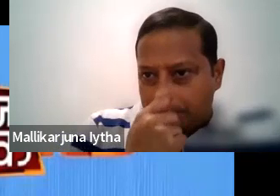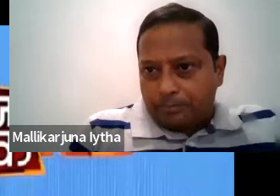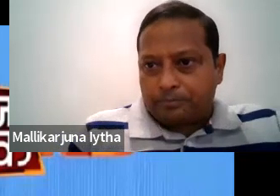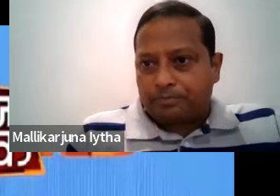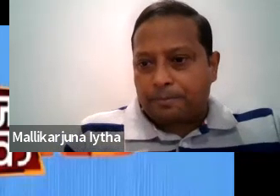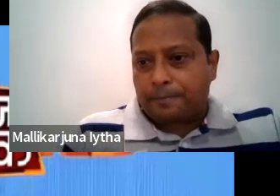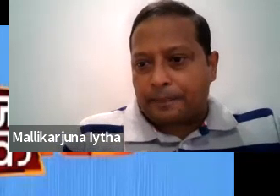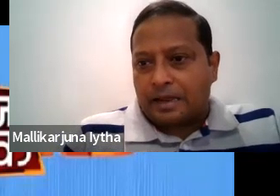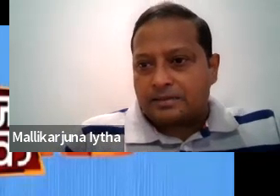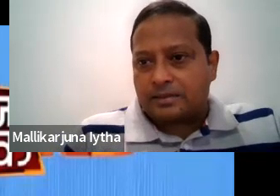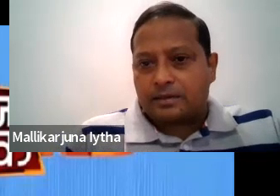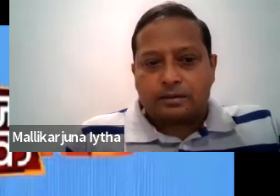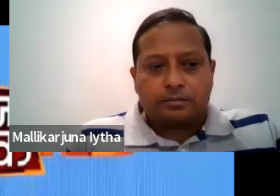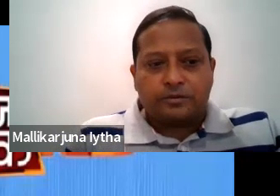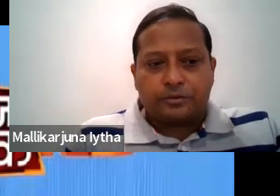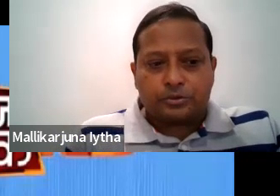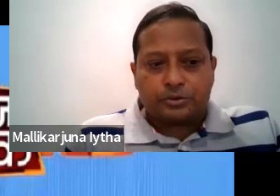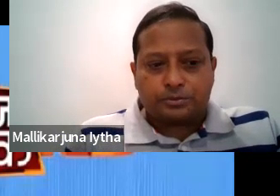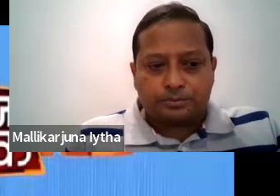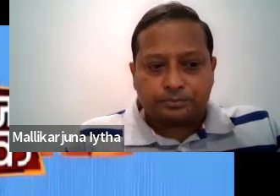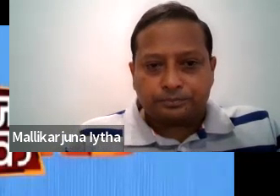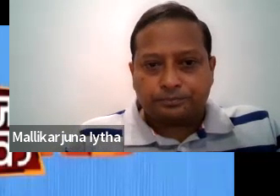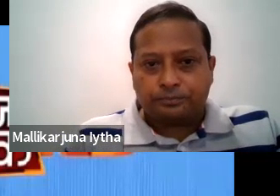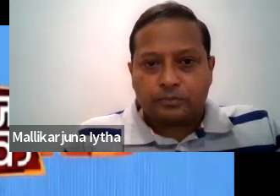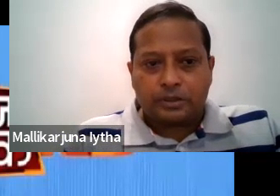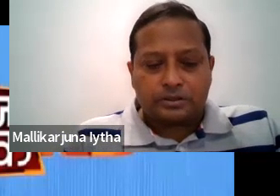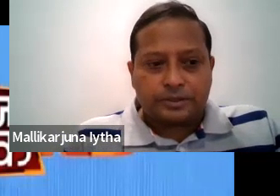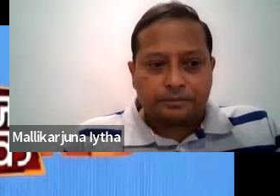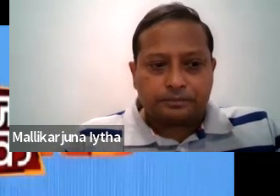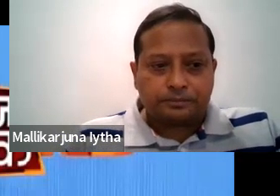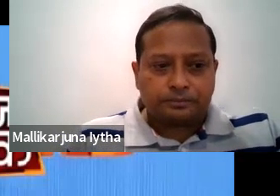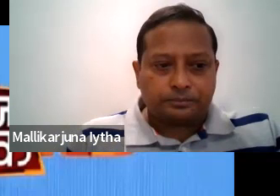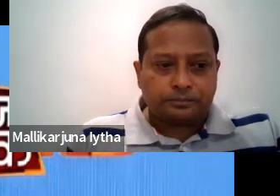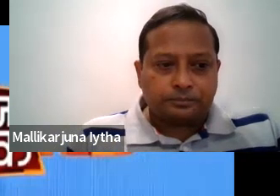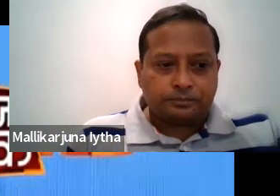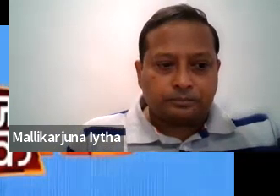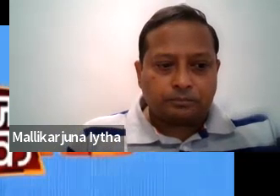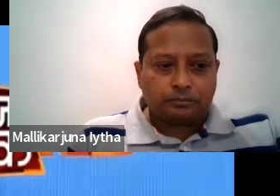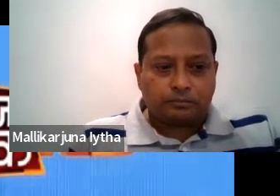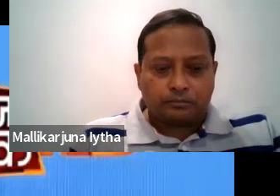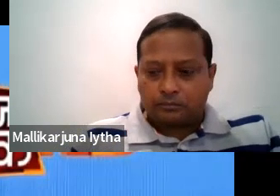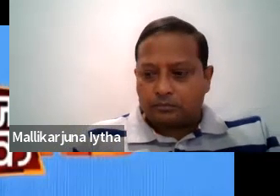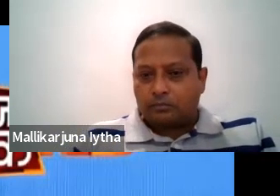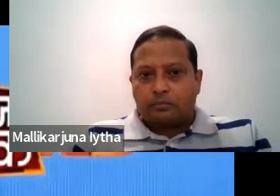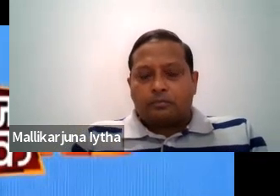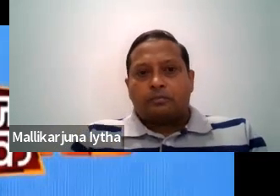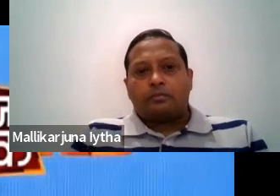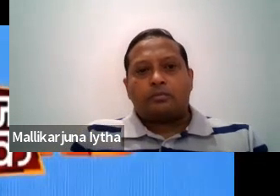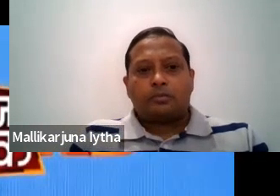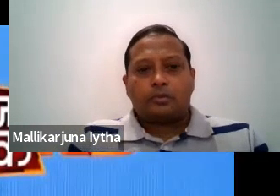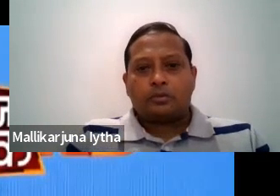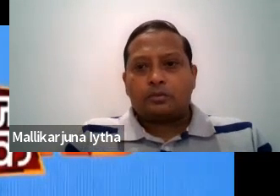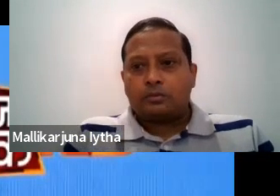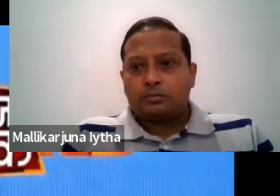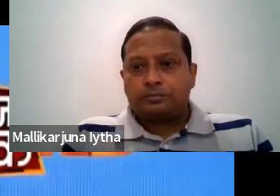and then I'll share my views. Yes, Vinay. अब मैं आपके पास मल्लिकार्जुन आती हूँ। दिव्यांगों